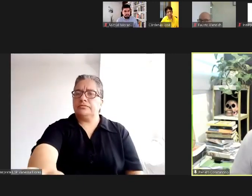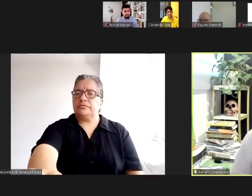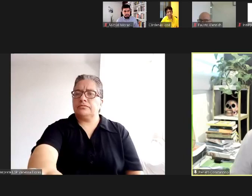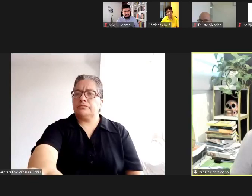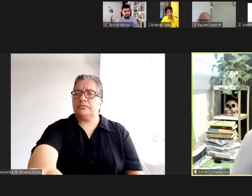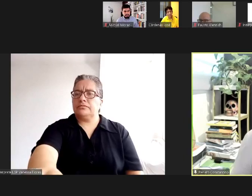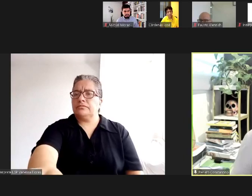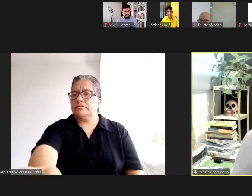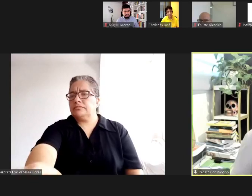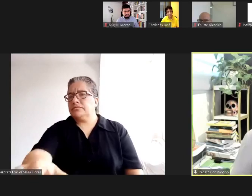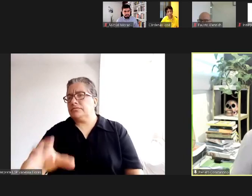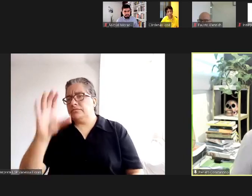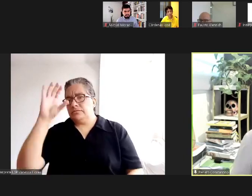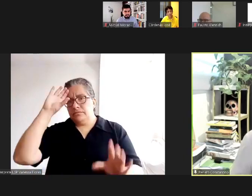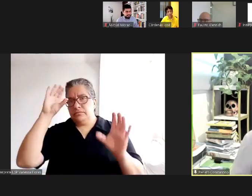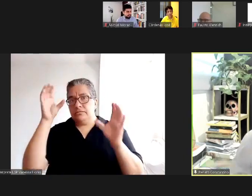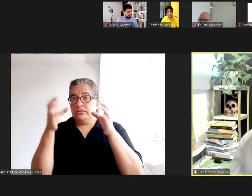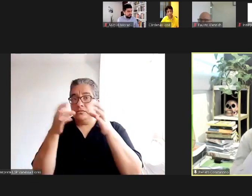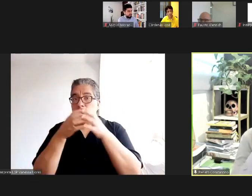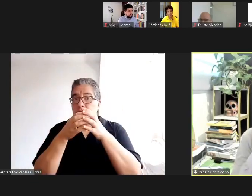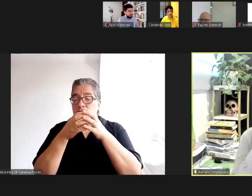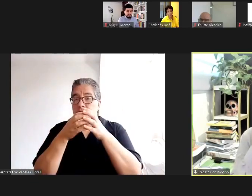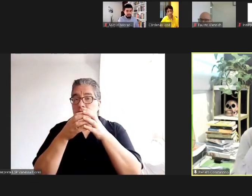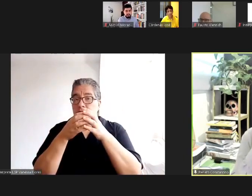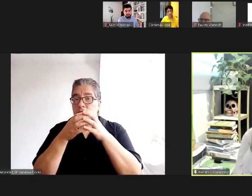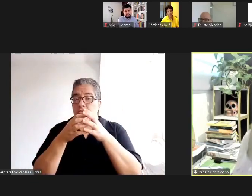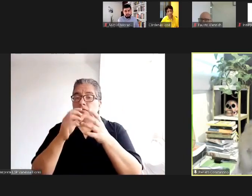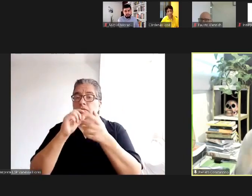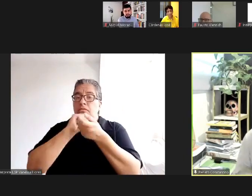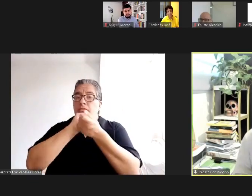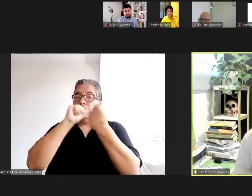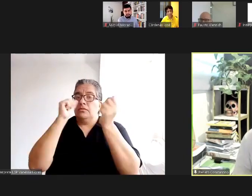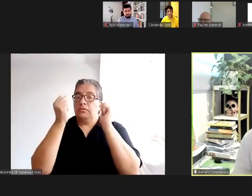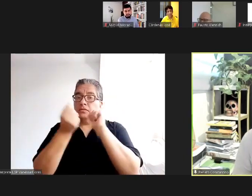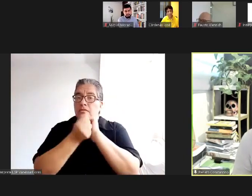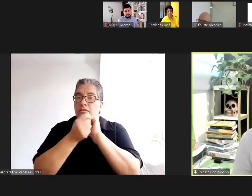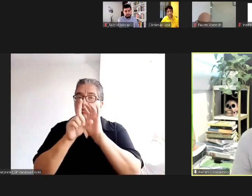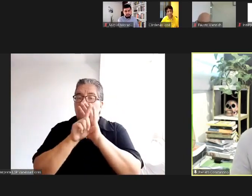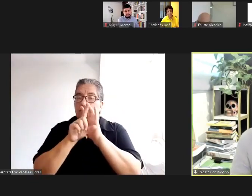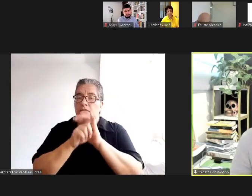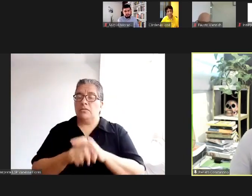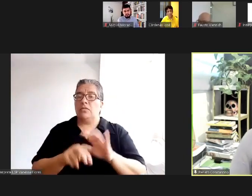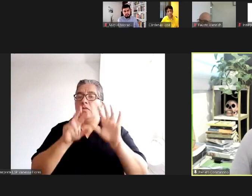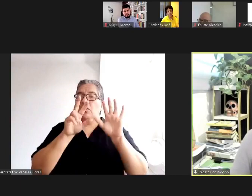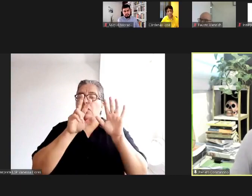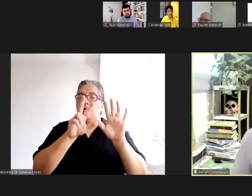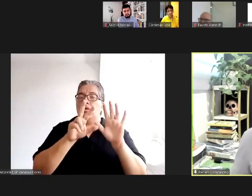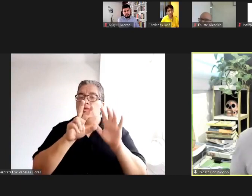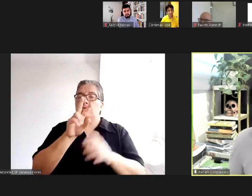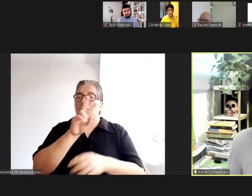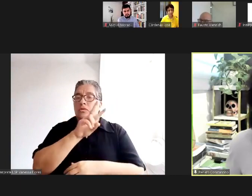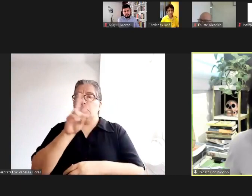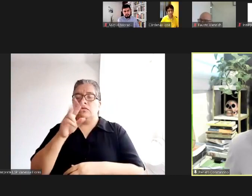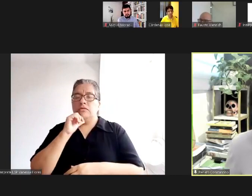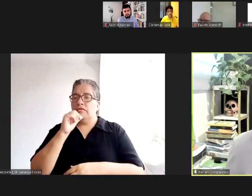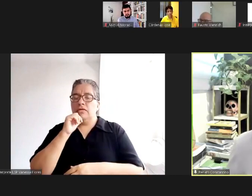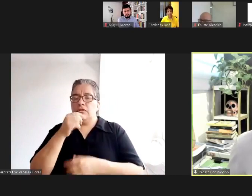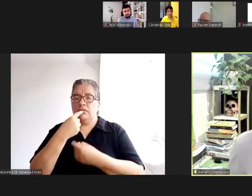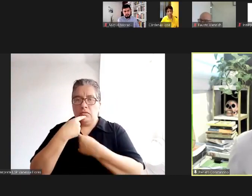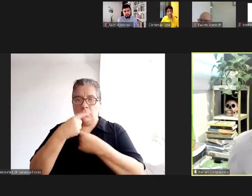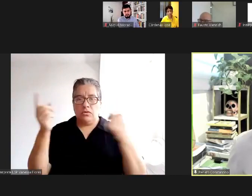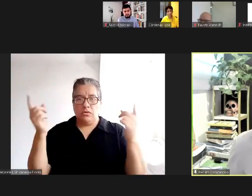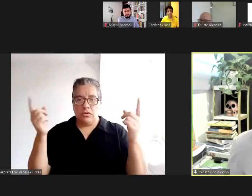por el Congreso, la ley que incorpora y modifica artículos del decreto legislativo 822, pero que aún no ha sido promulgada. Si no me equivoco, se